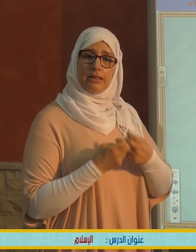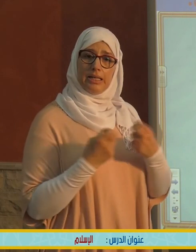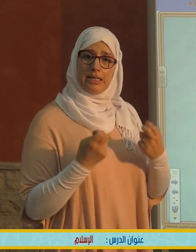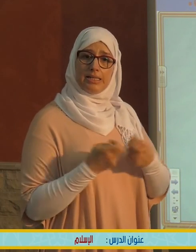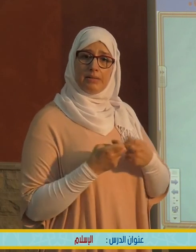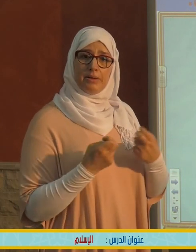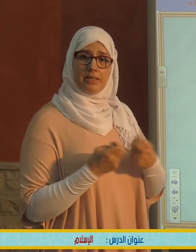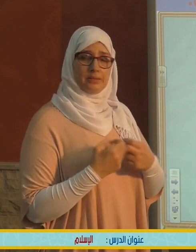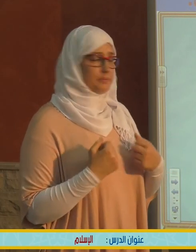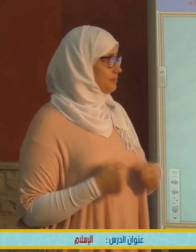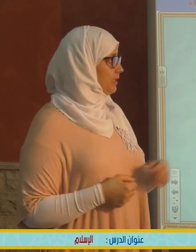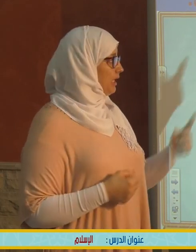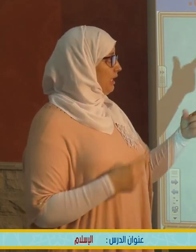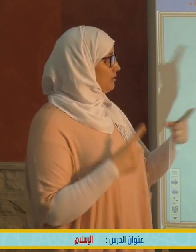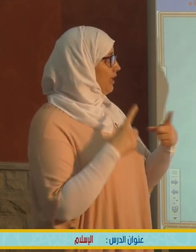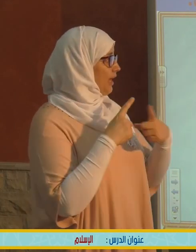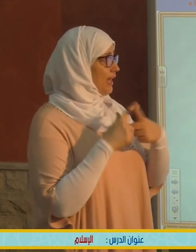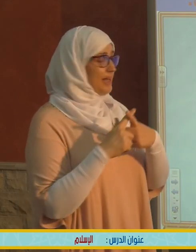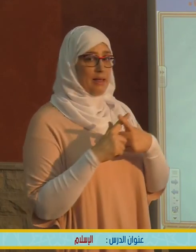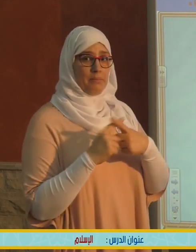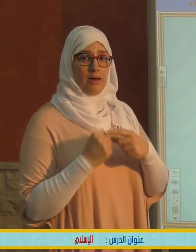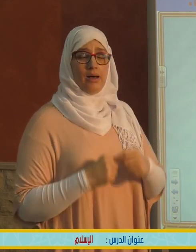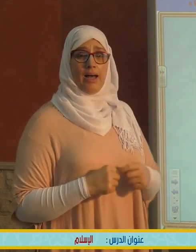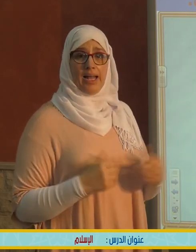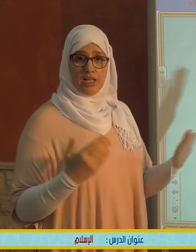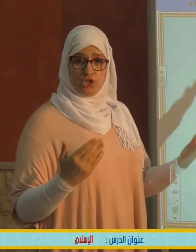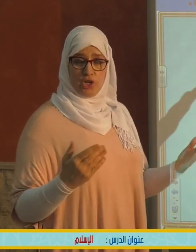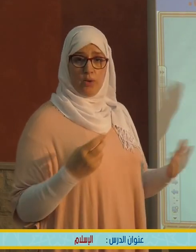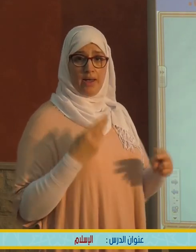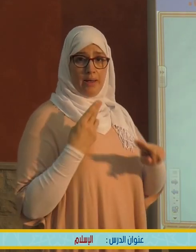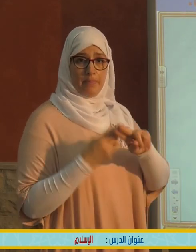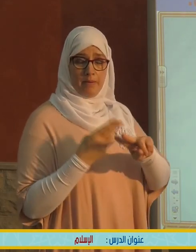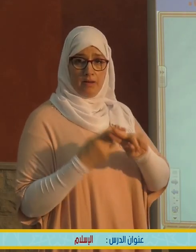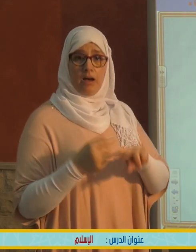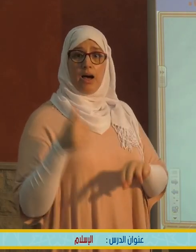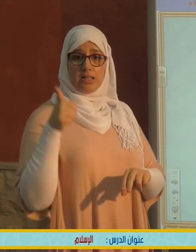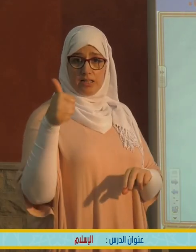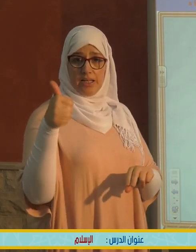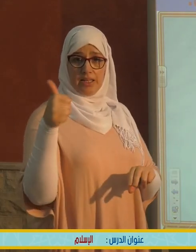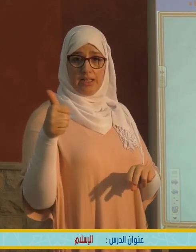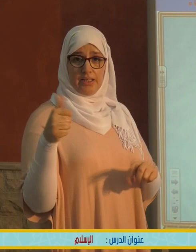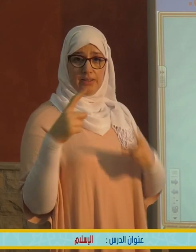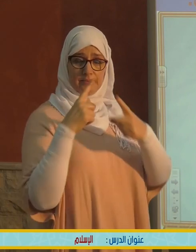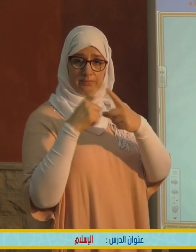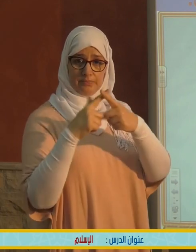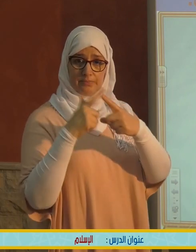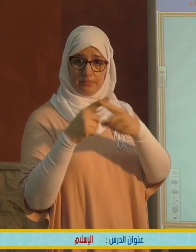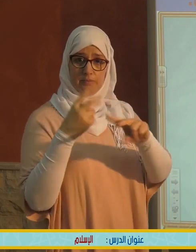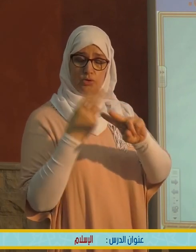ننتقل إلى التمرين. ضع علامة على الجواب الصحيح.